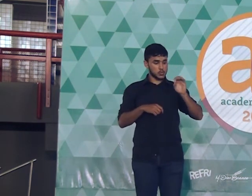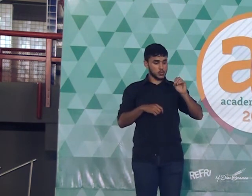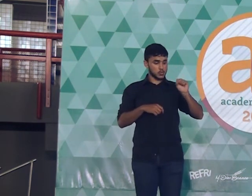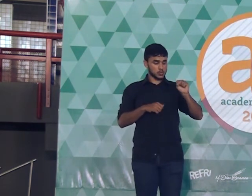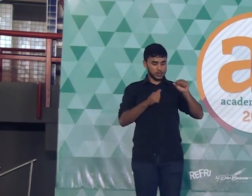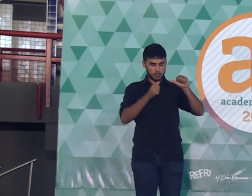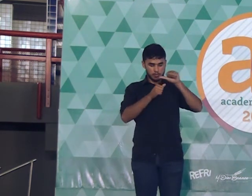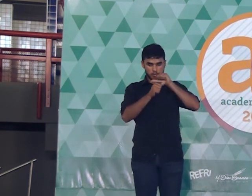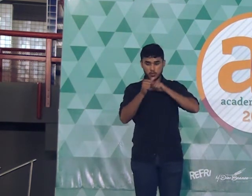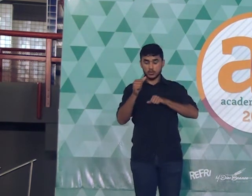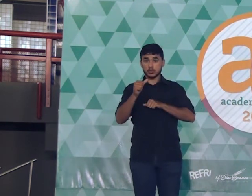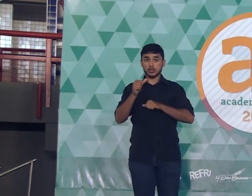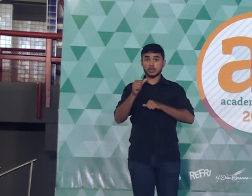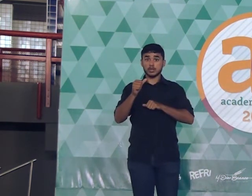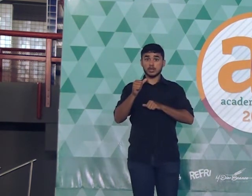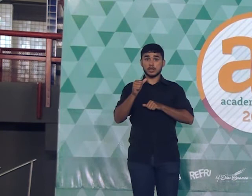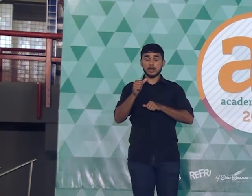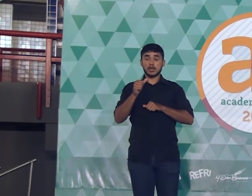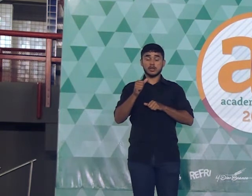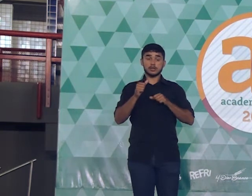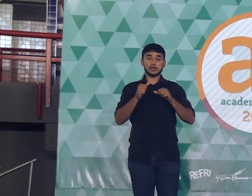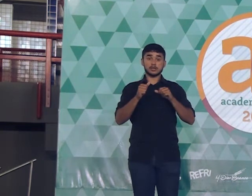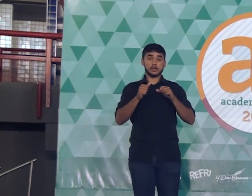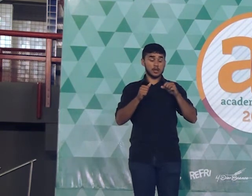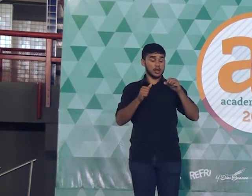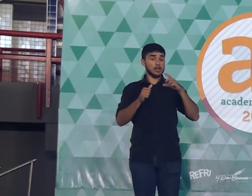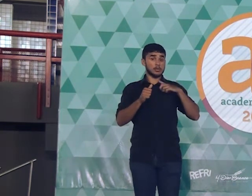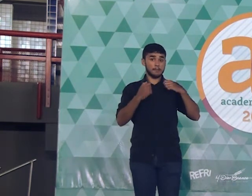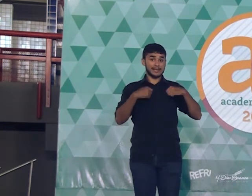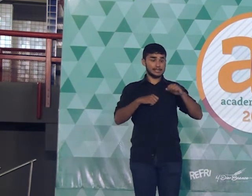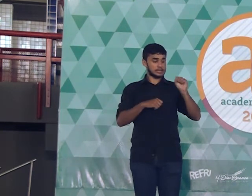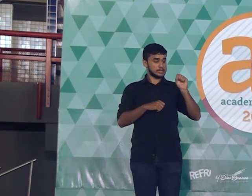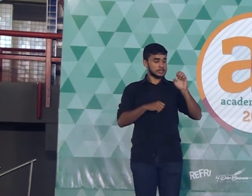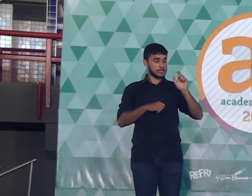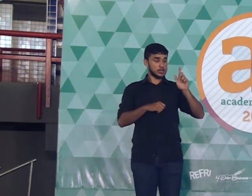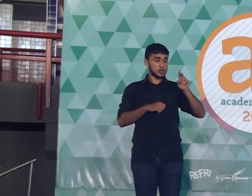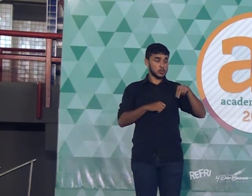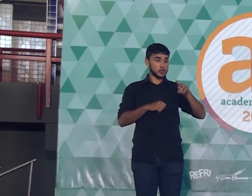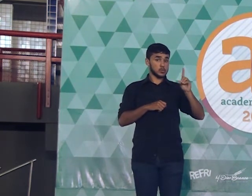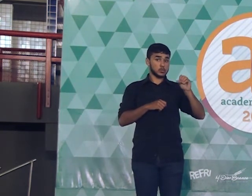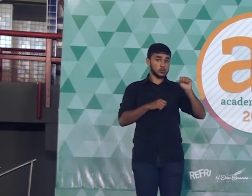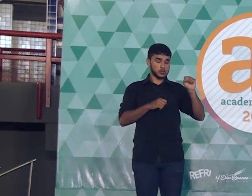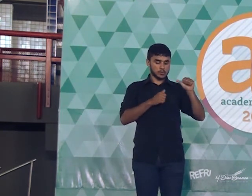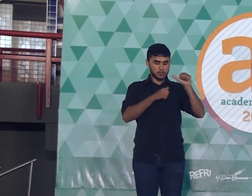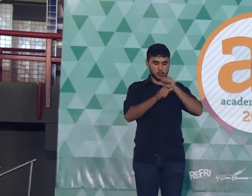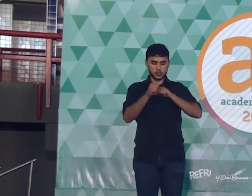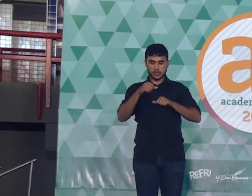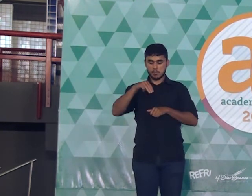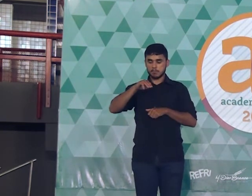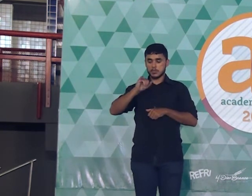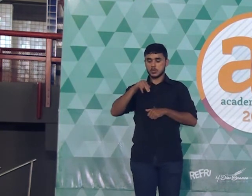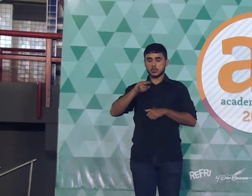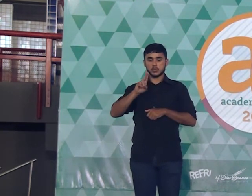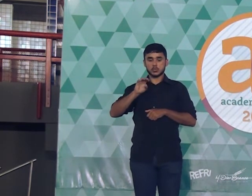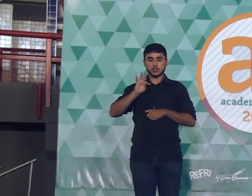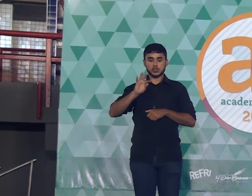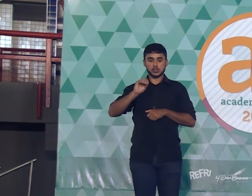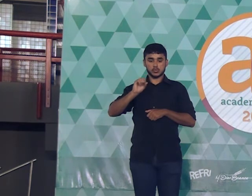terá 3,4 minutos, alternativa E. Professor, explica de novo a ideia dessa